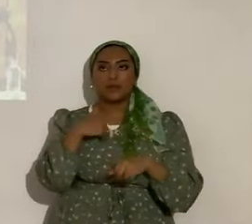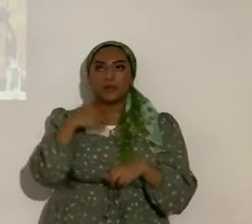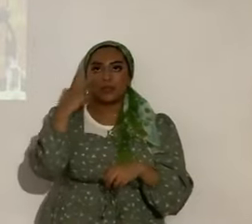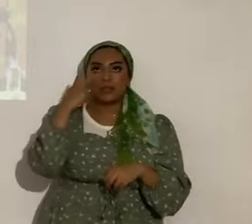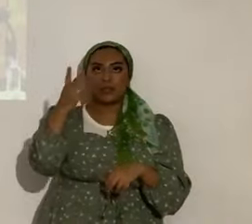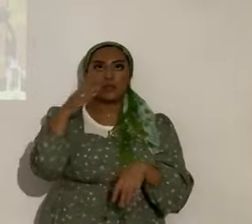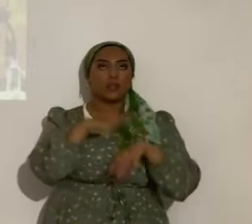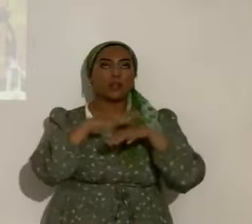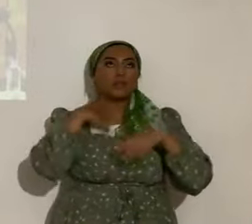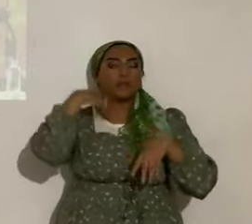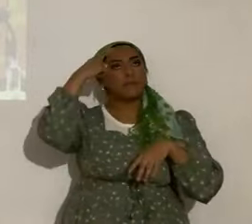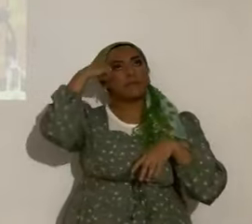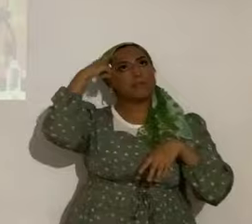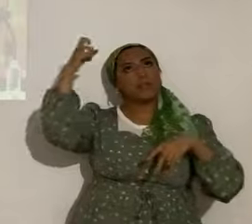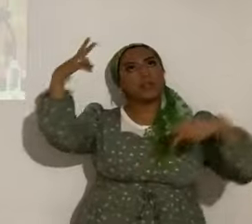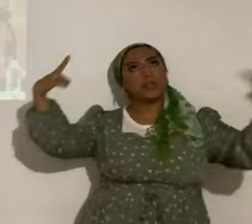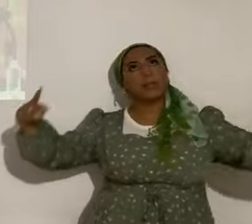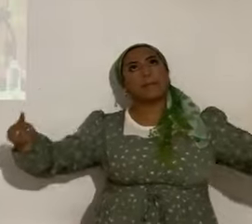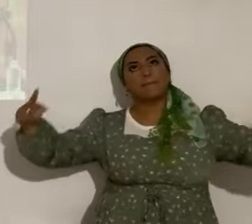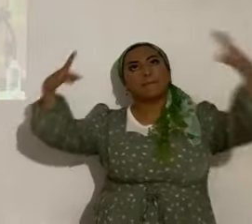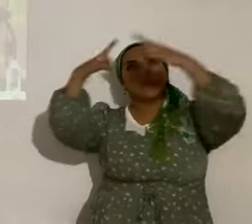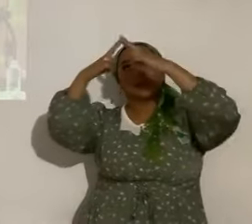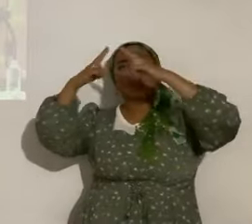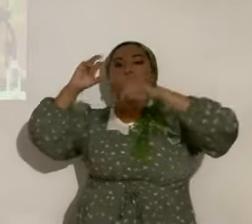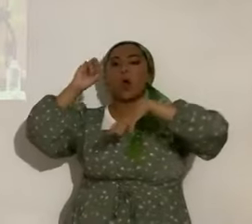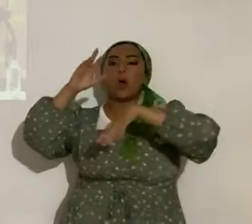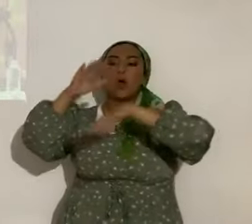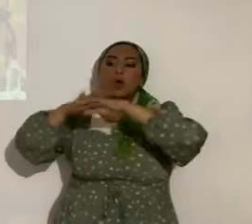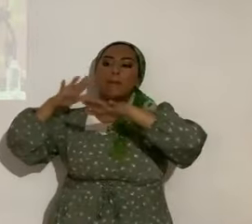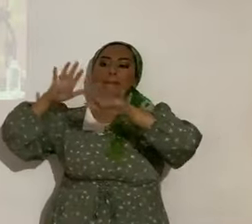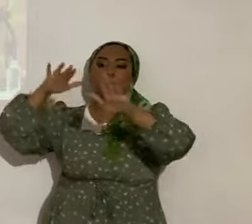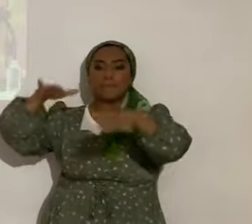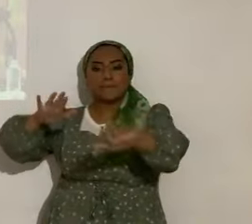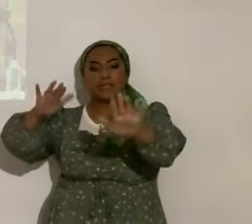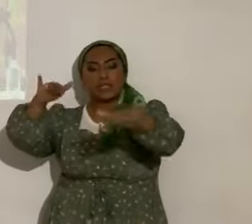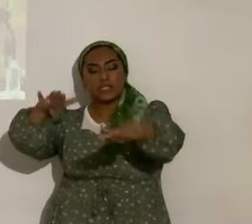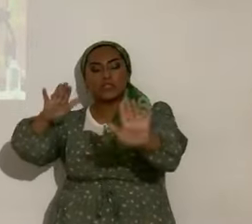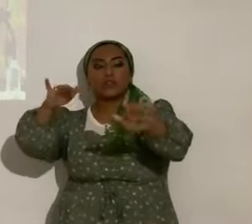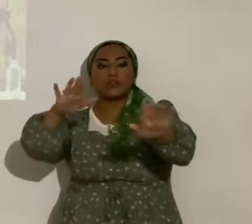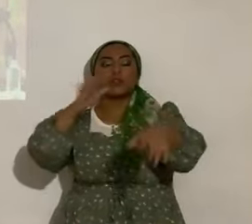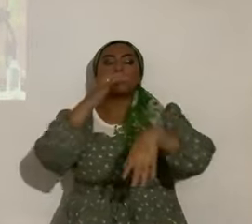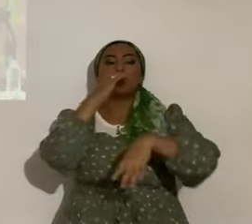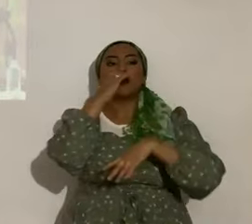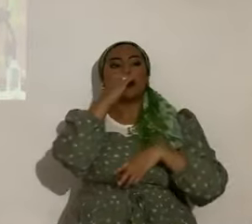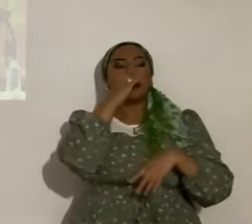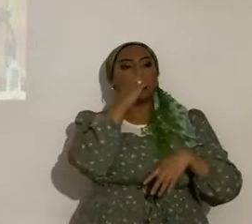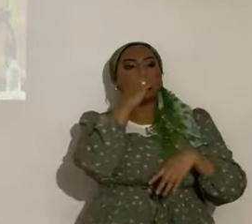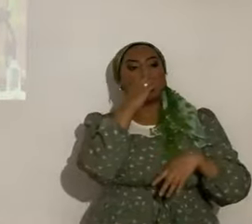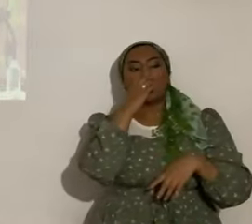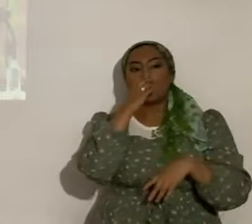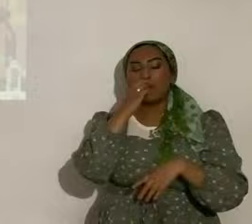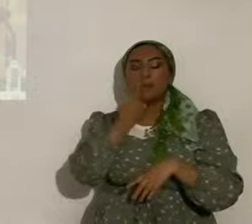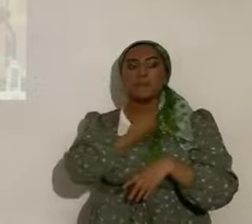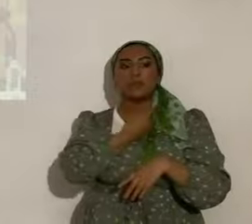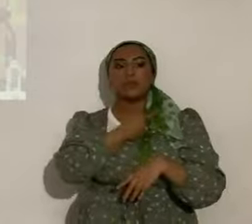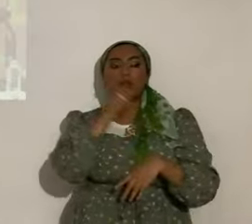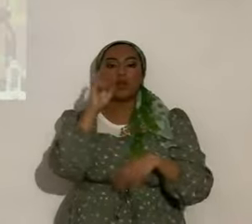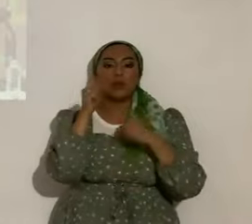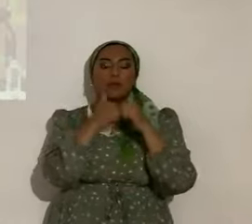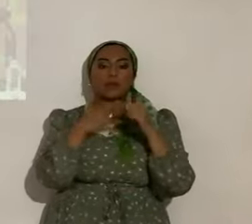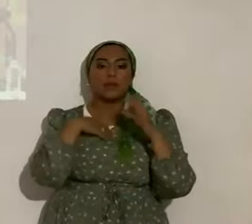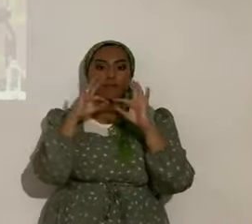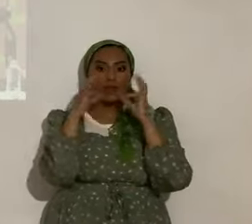una montaña, en una playa, lógico que no haya gente, ¿sí? Más que yo solo o con